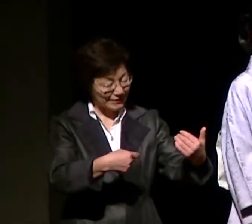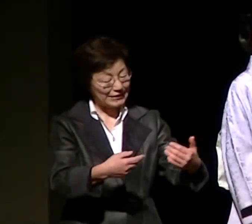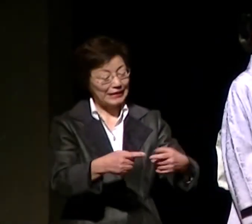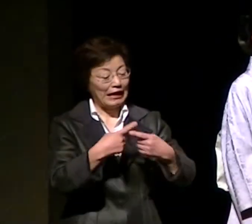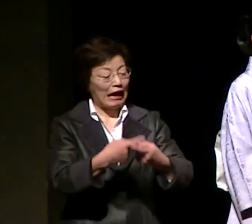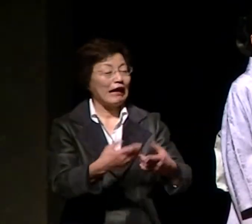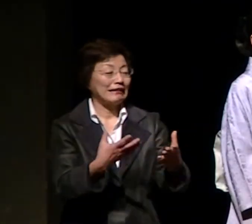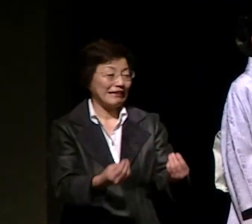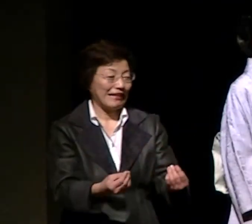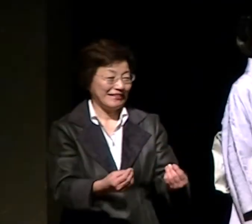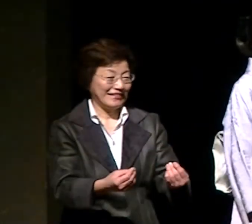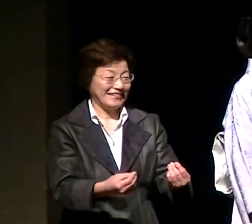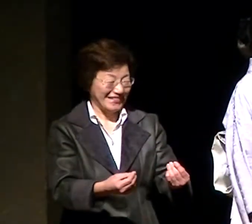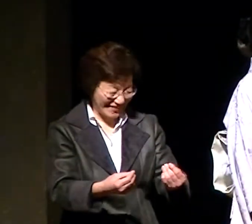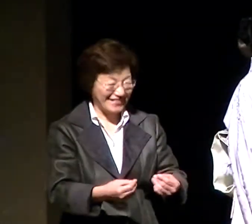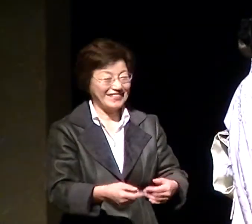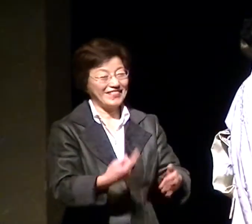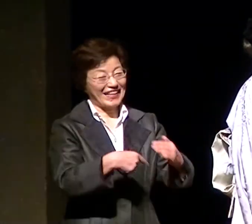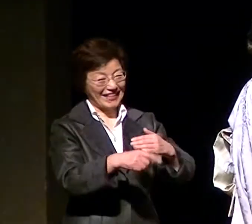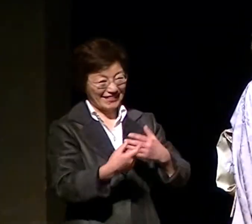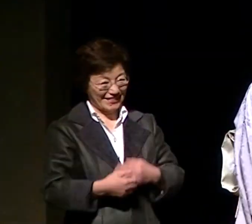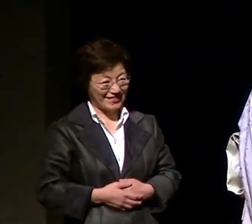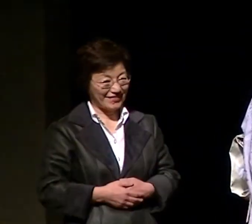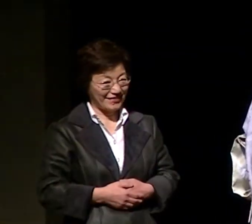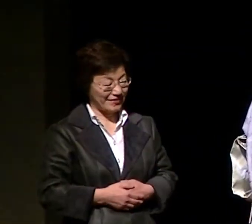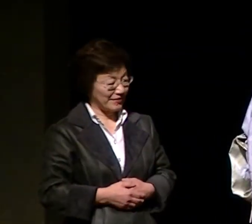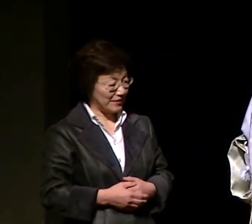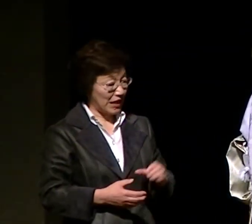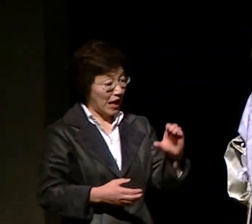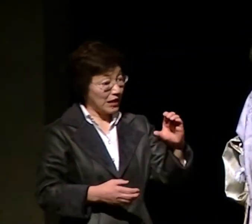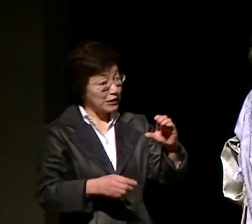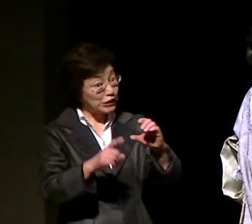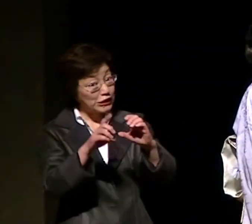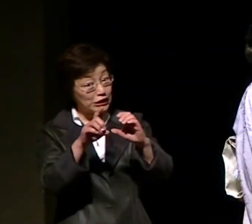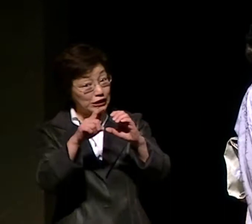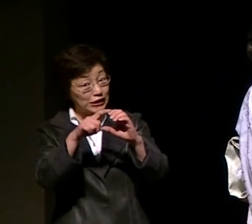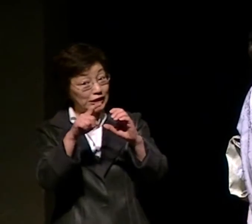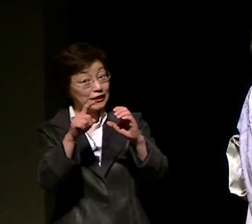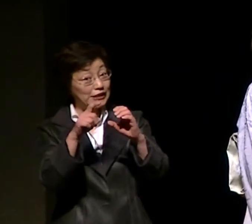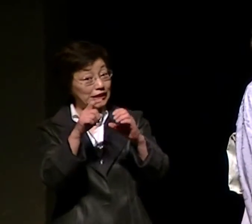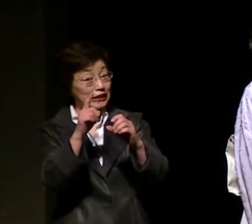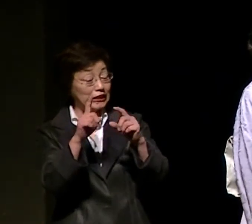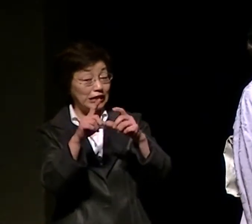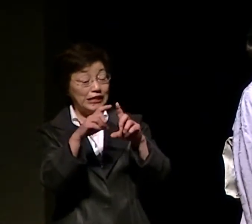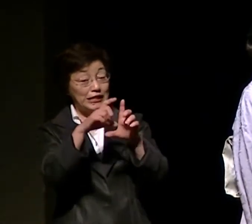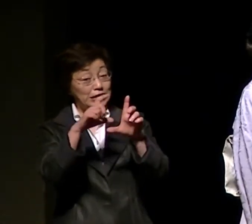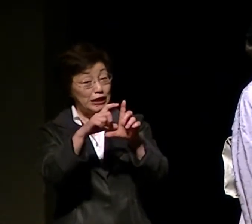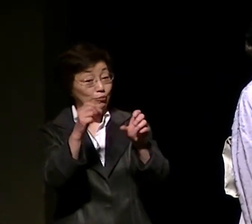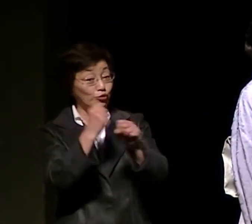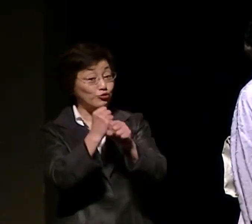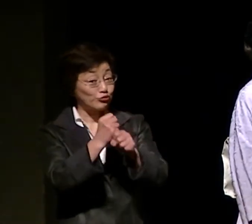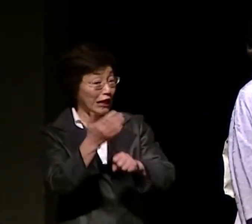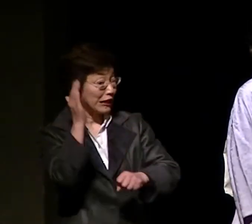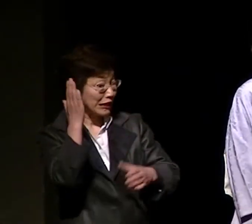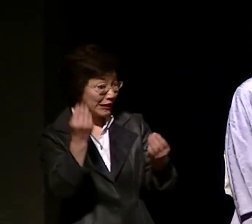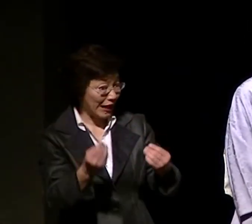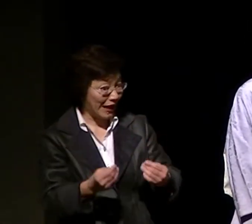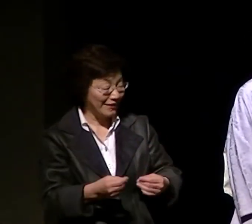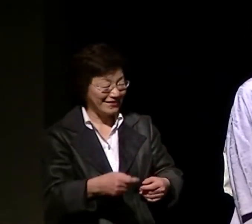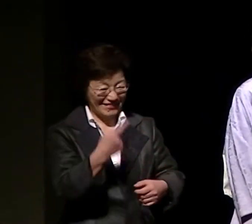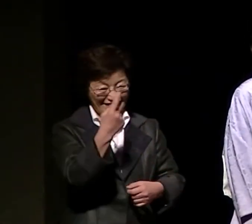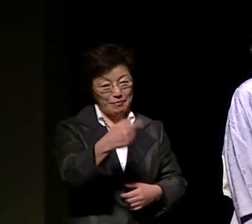そういう曲です。 CD にもなっているそうですが、 はい、1枚500円に